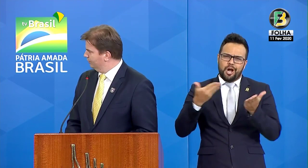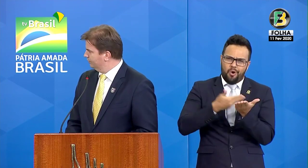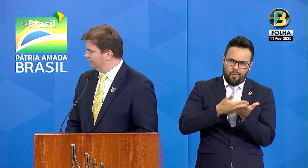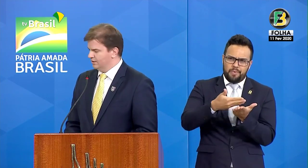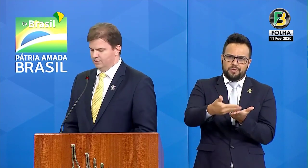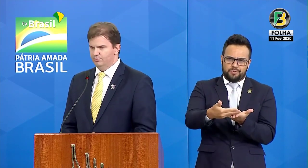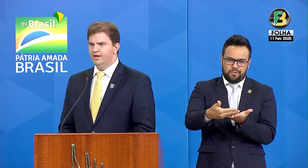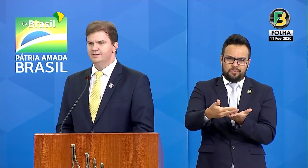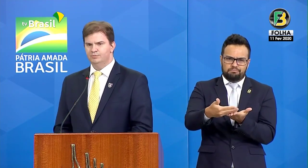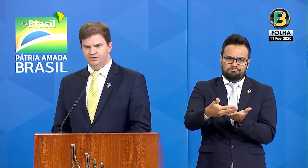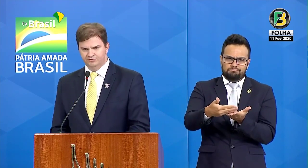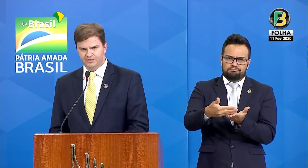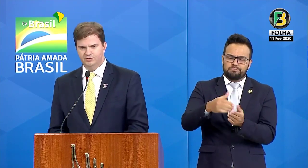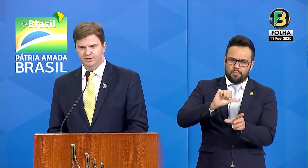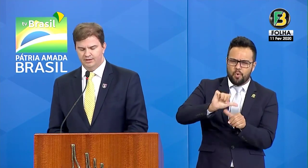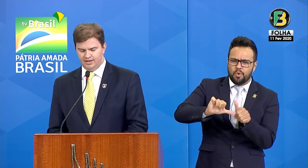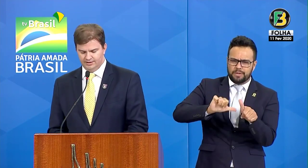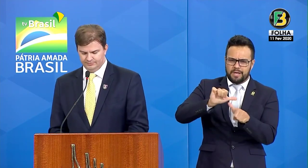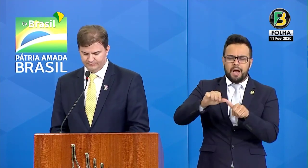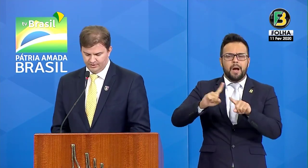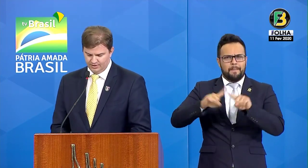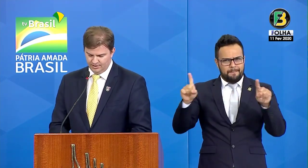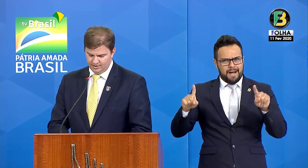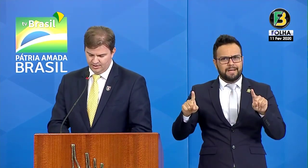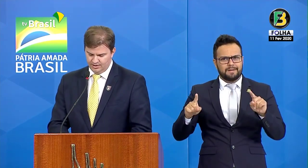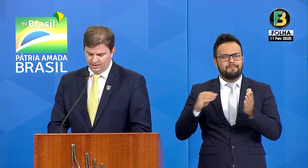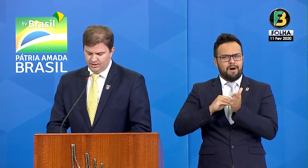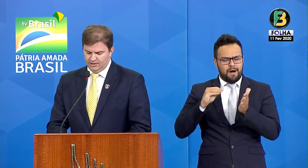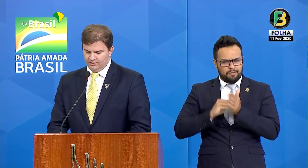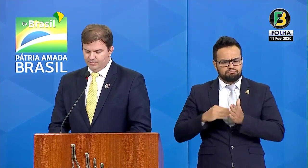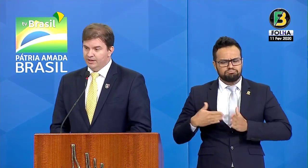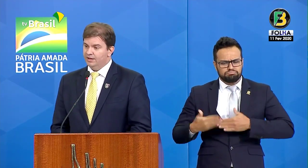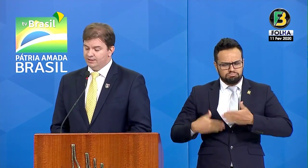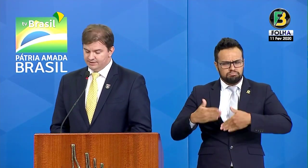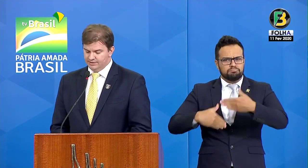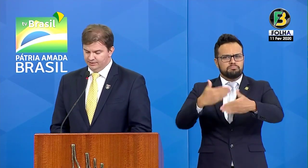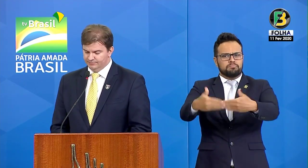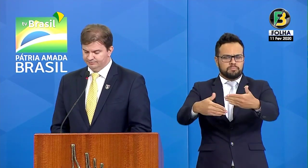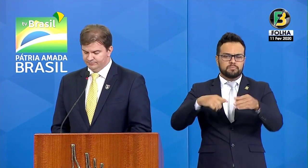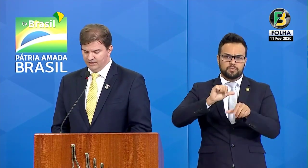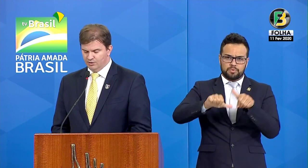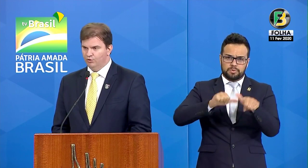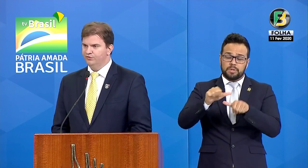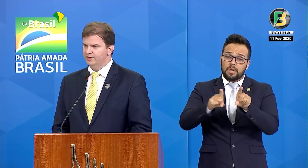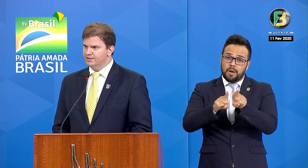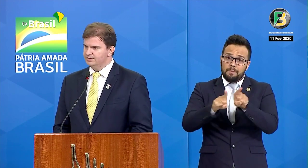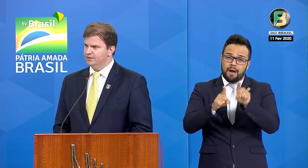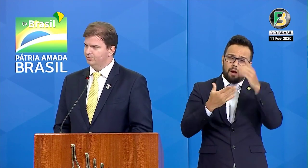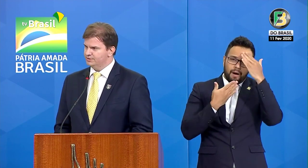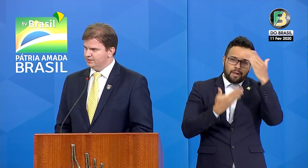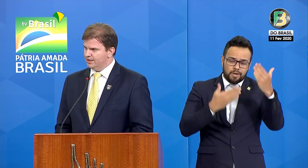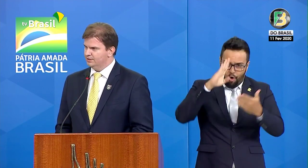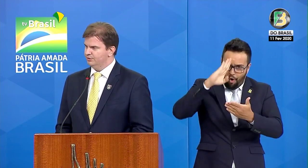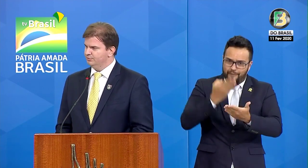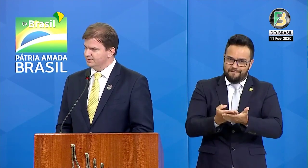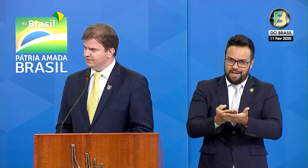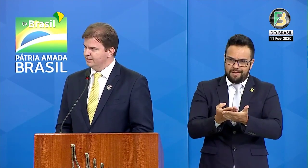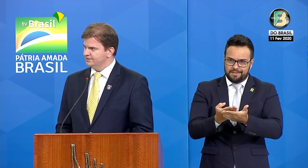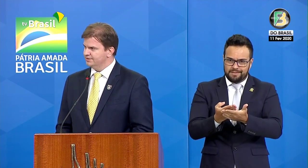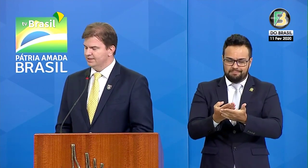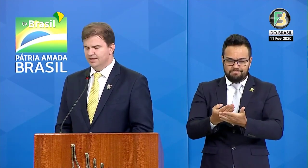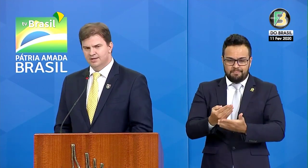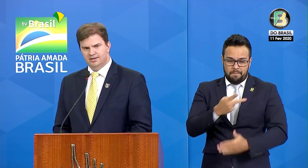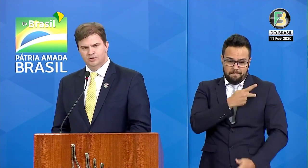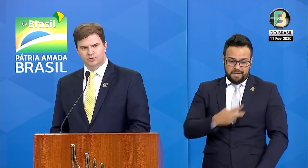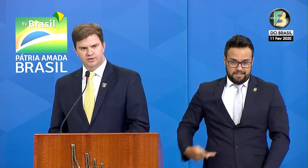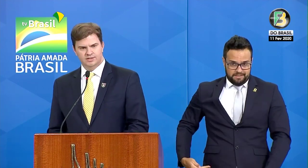conseguiram muito, mas é uma difícil empreitada. E também agradecer a confiança depositada pelo